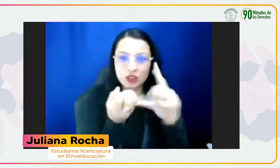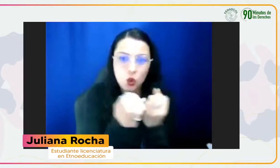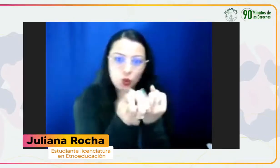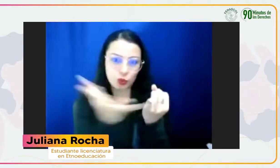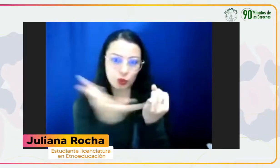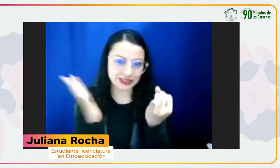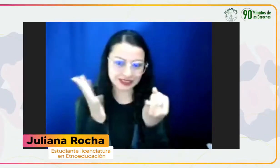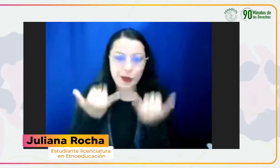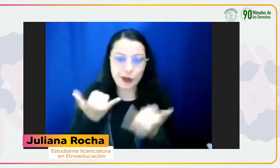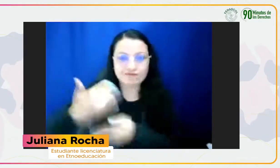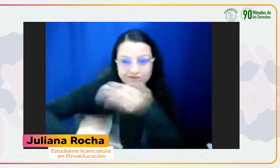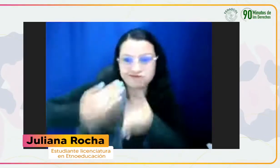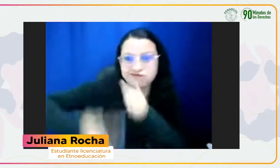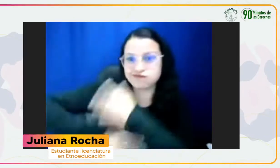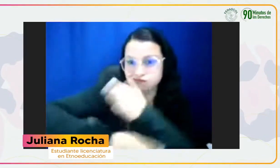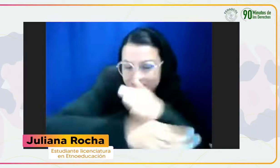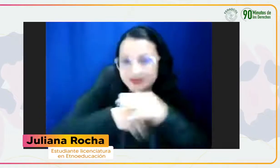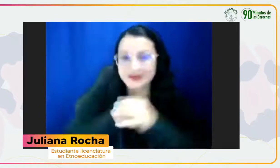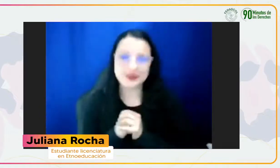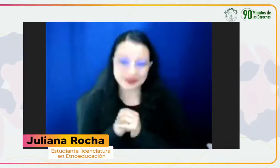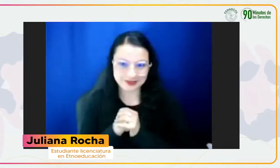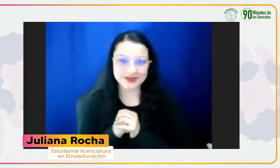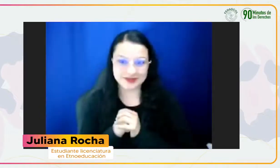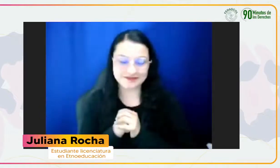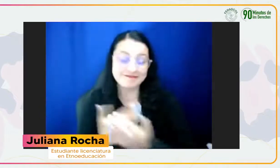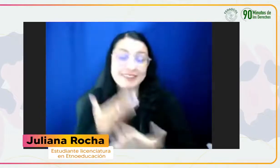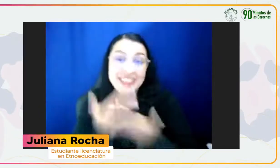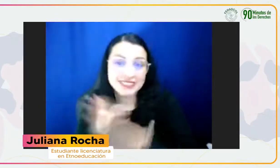estudio licenciatura en tecnoeducación. Estoy en este proceso en